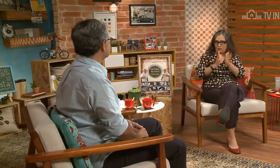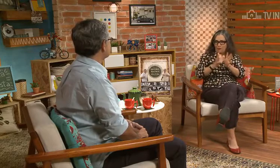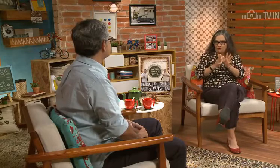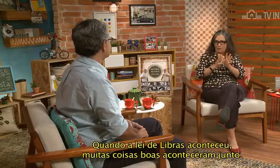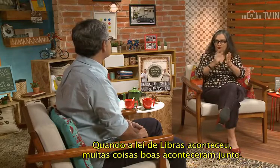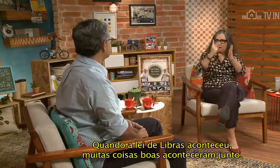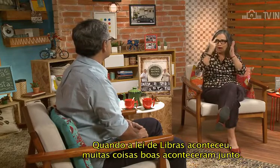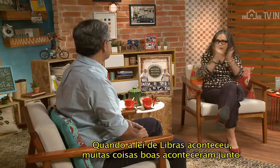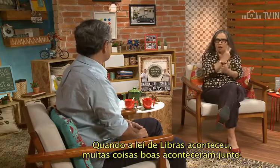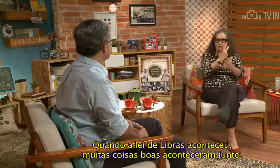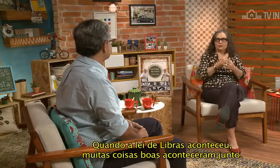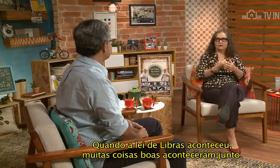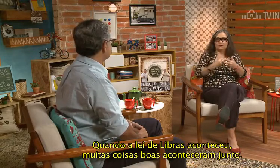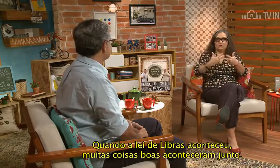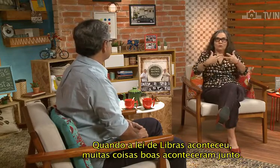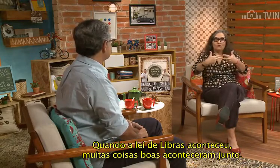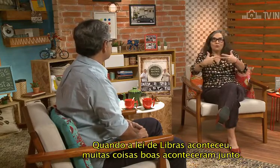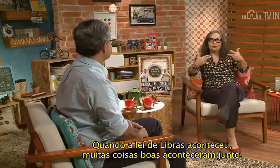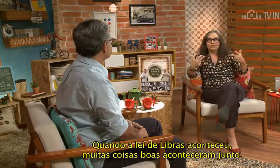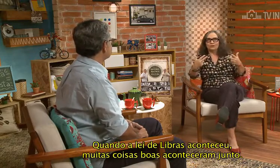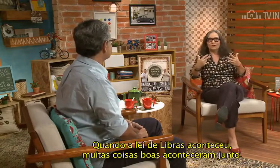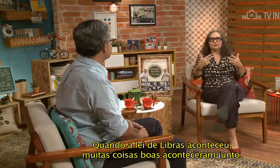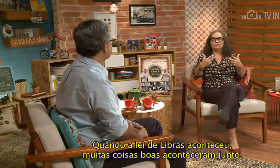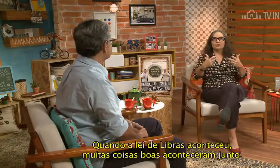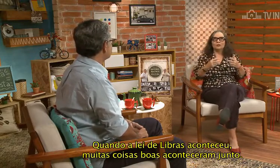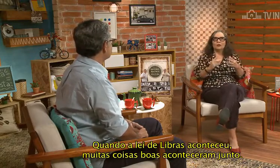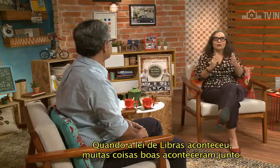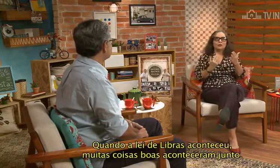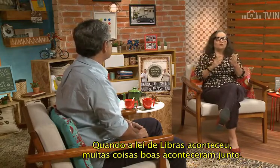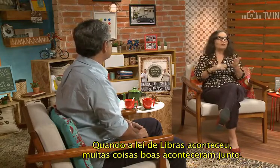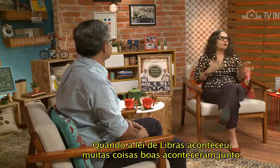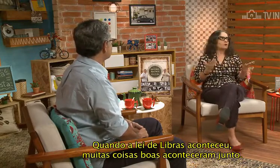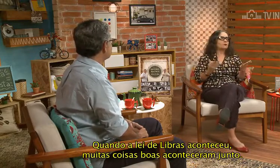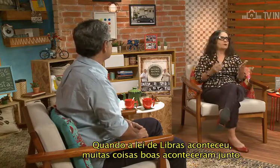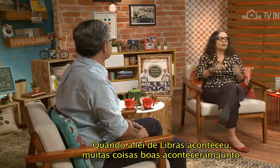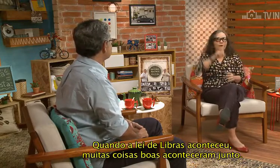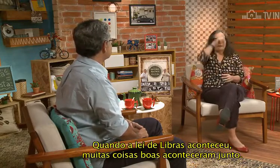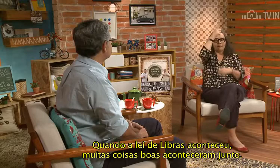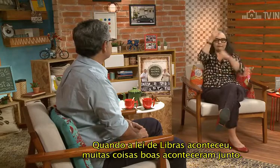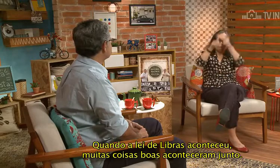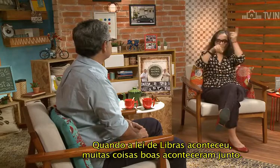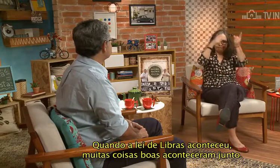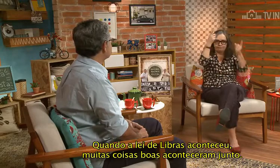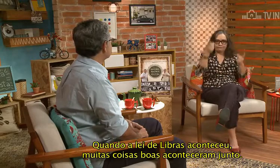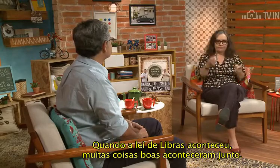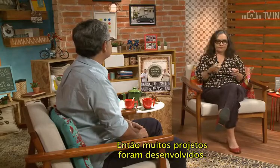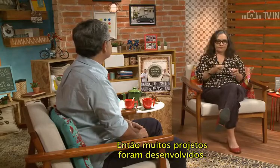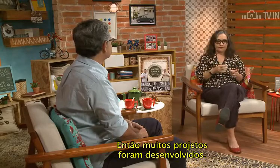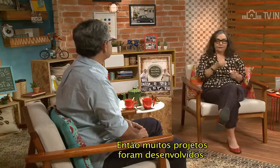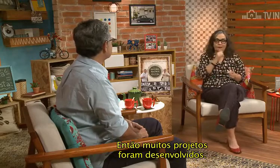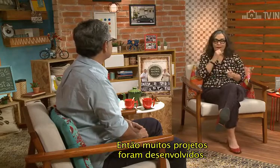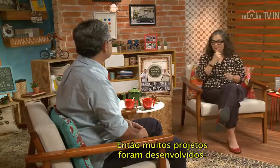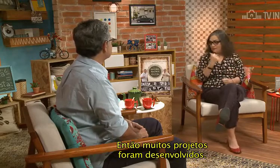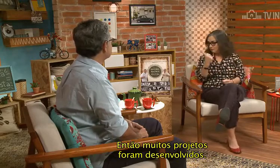Quando a Lei de Libras aconteceu, muitas coisas boas aconteceram junto. Então, muitos projetos foram